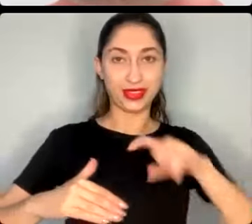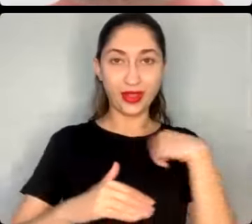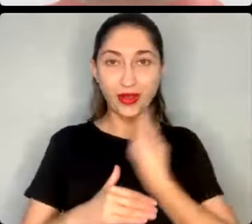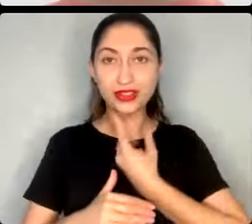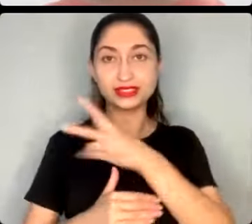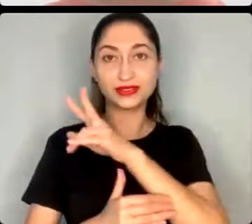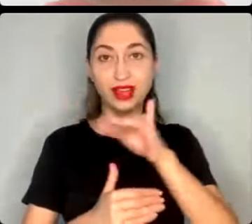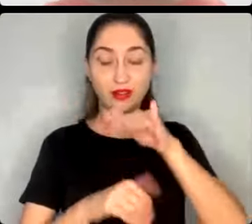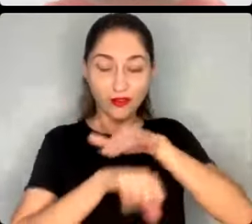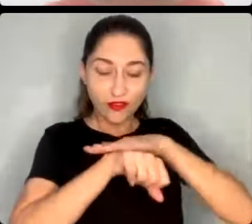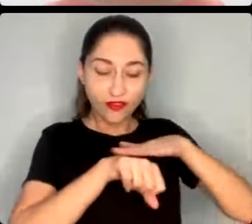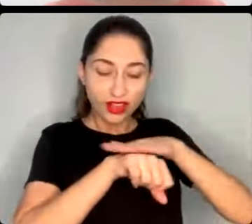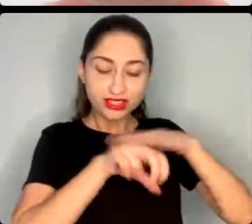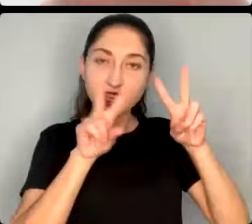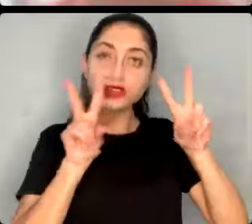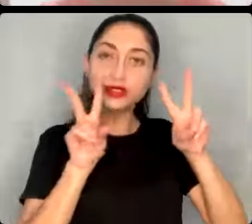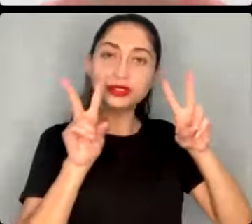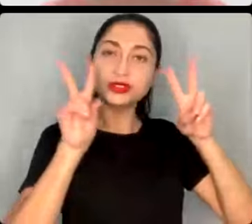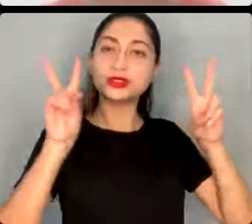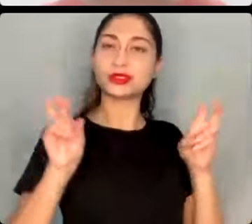um pouquinho